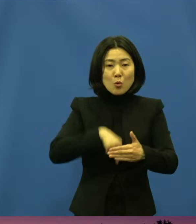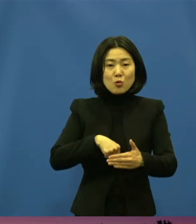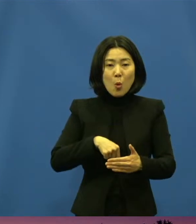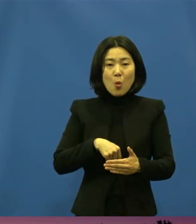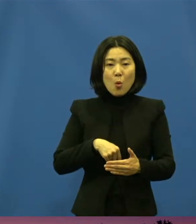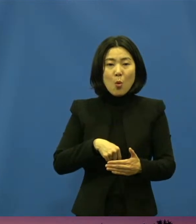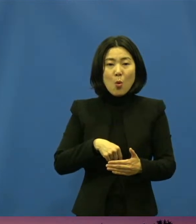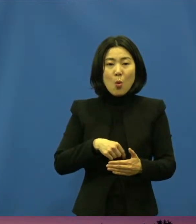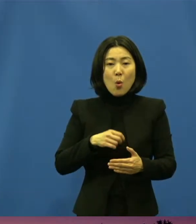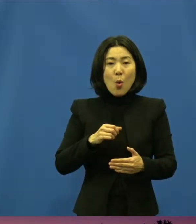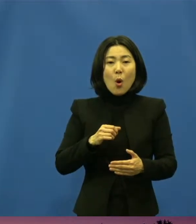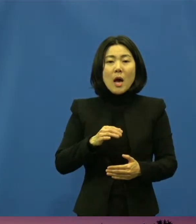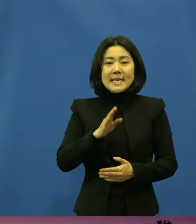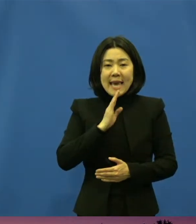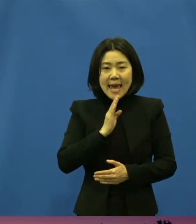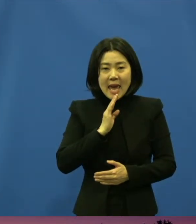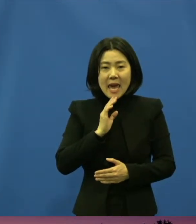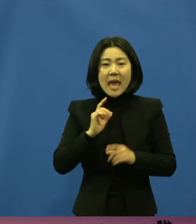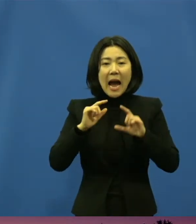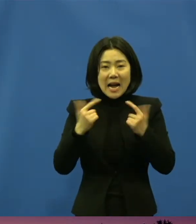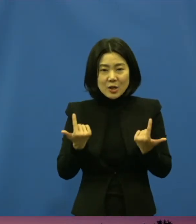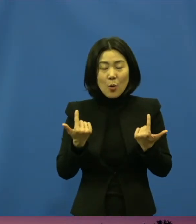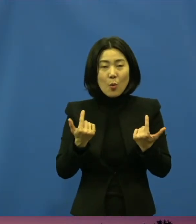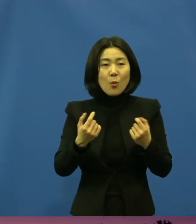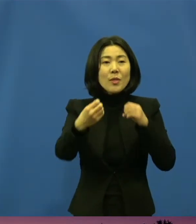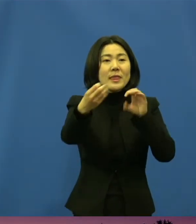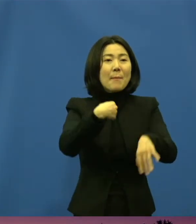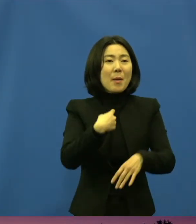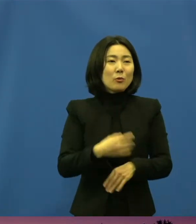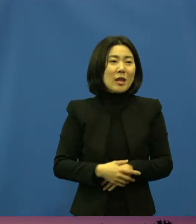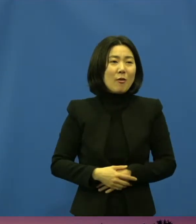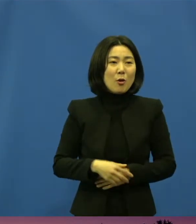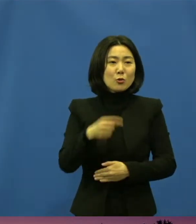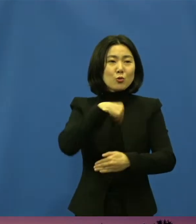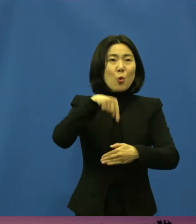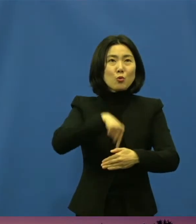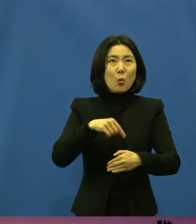스노우 하셔야 돼요. 지금 설교 오늘 성경을 쓰시면서 들으세요.